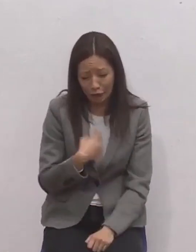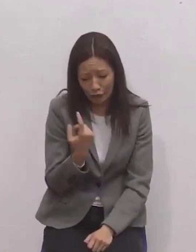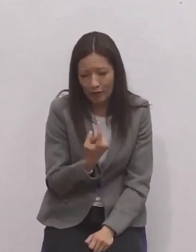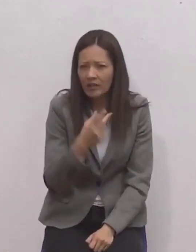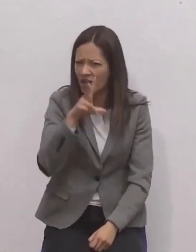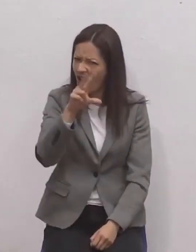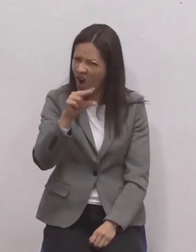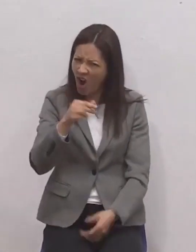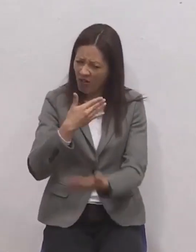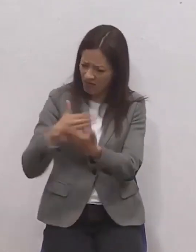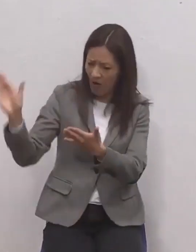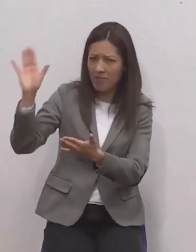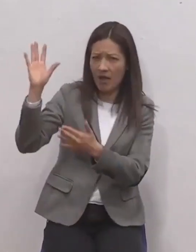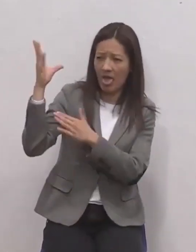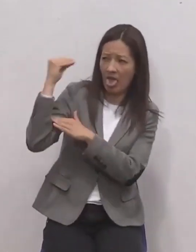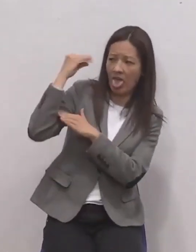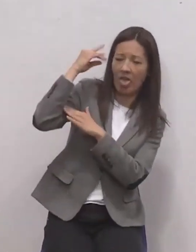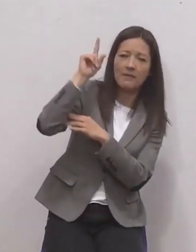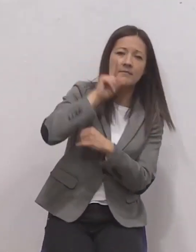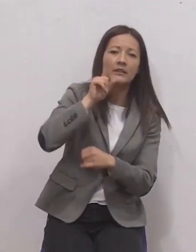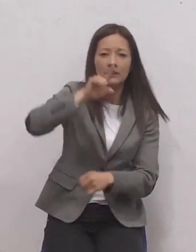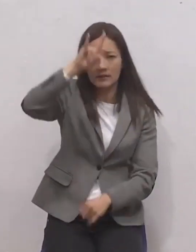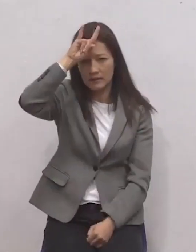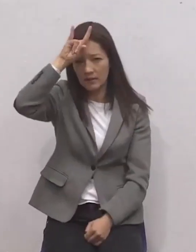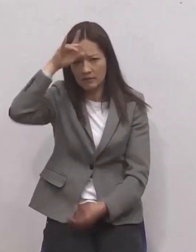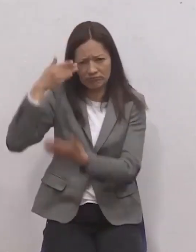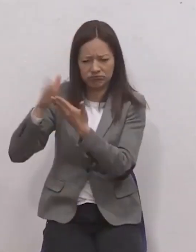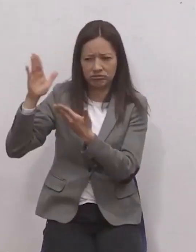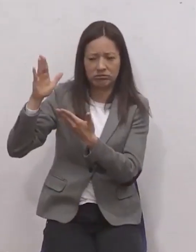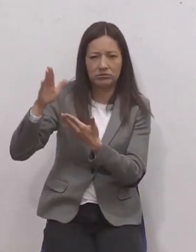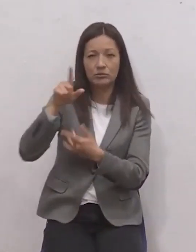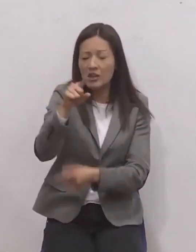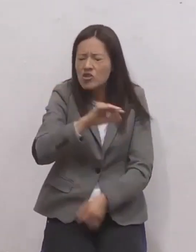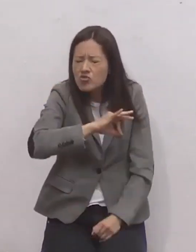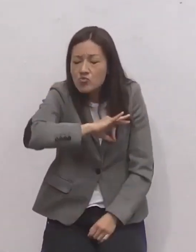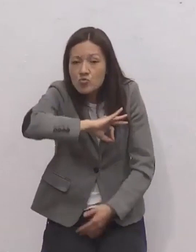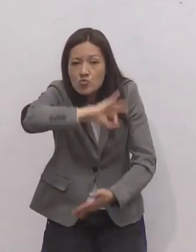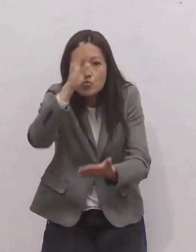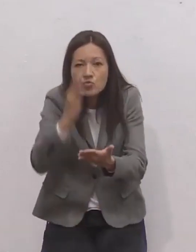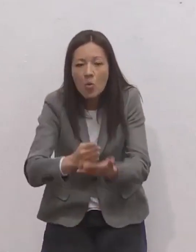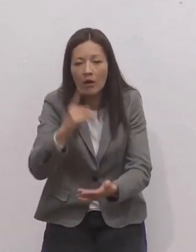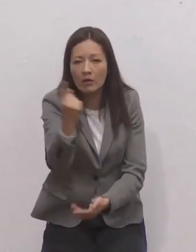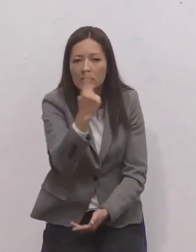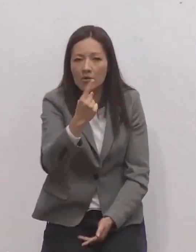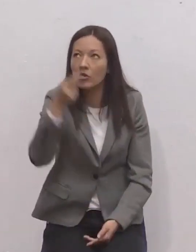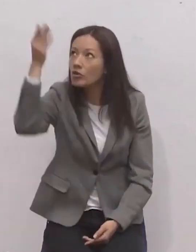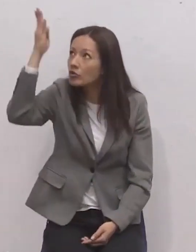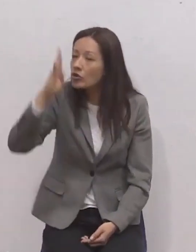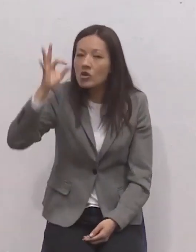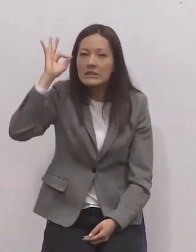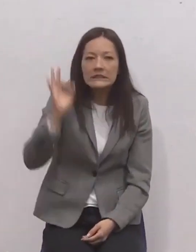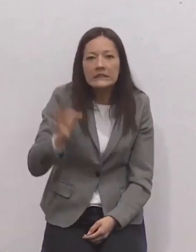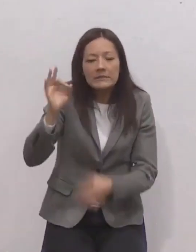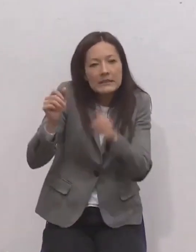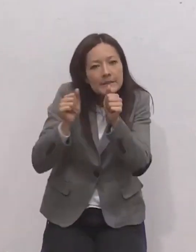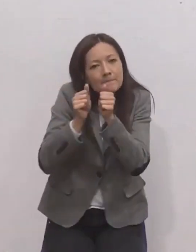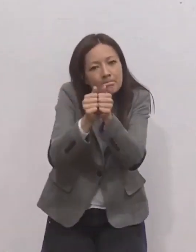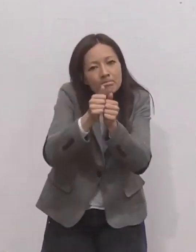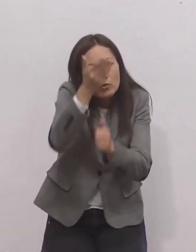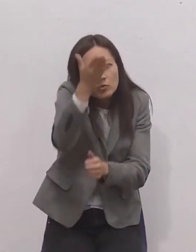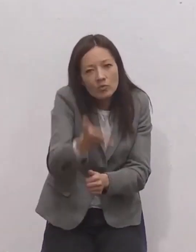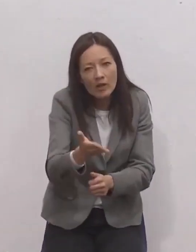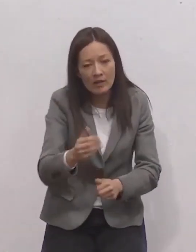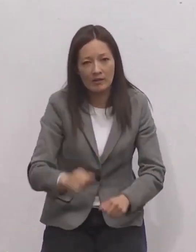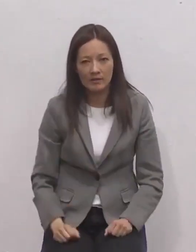diablo, hermano. Rompa todas las mentiras del diablo. Nunca ha estado solo, el Señor siempre ha estado con usted. Esto no es una palabra